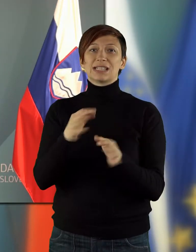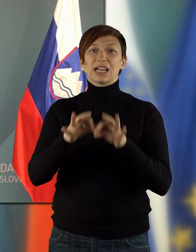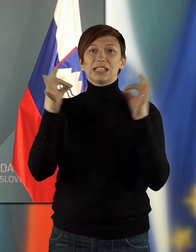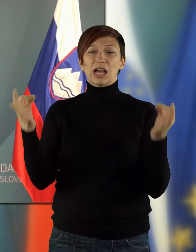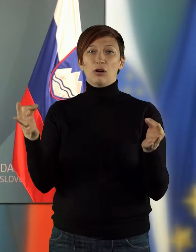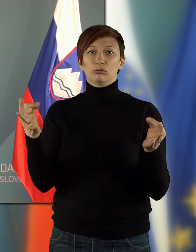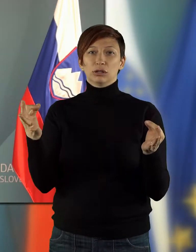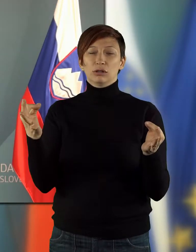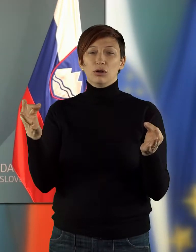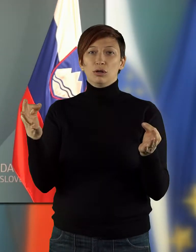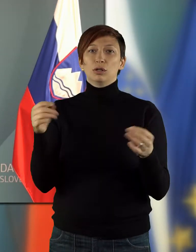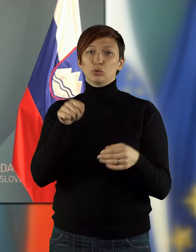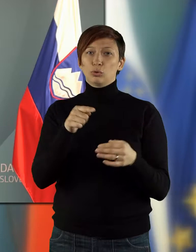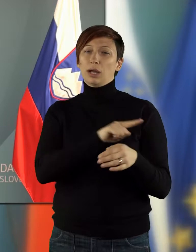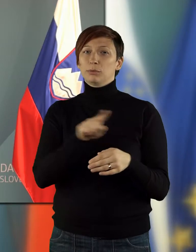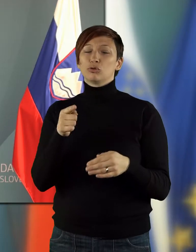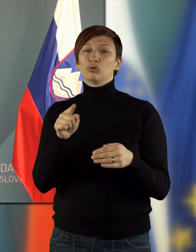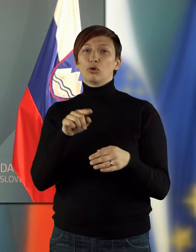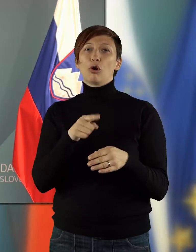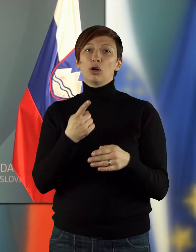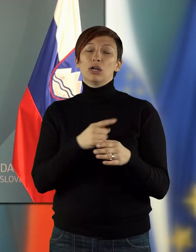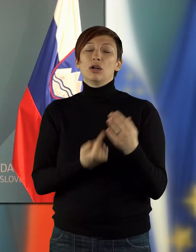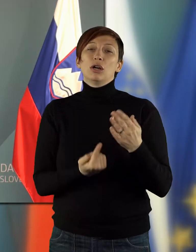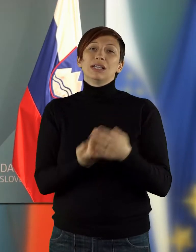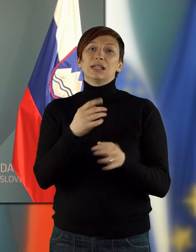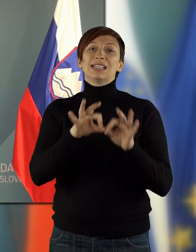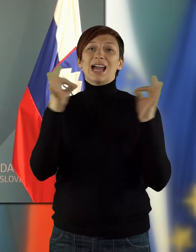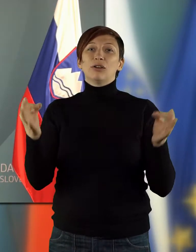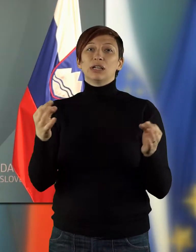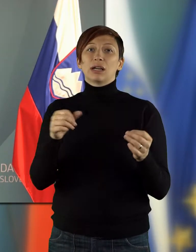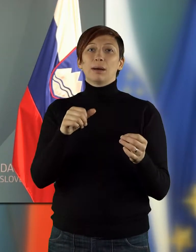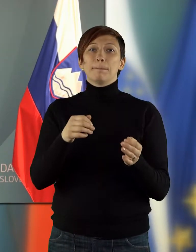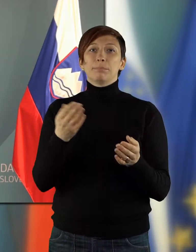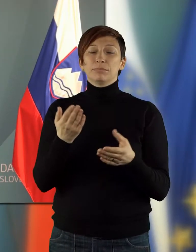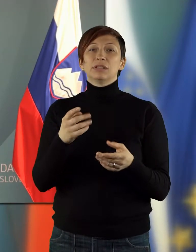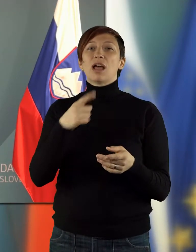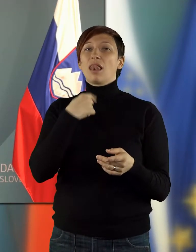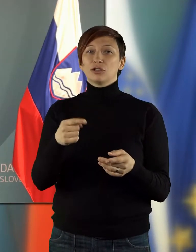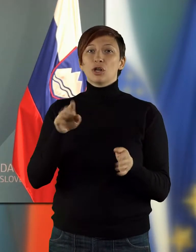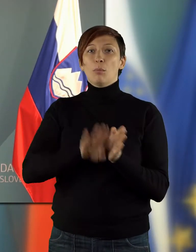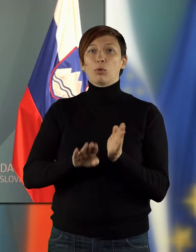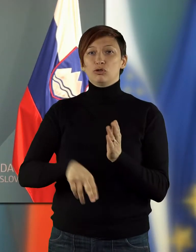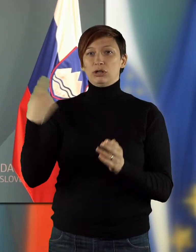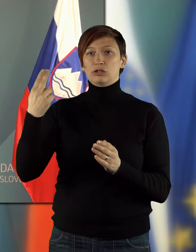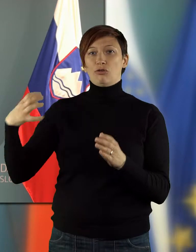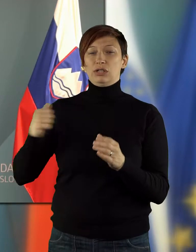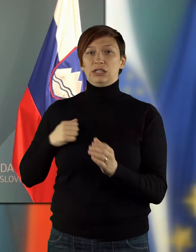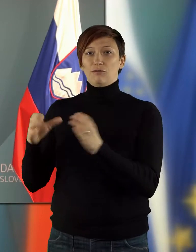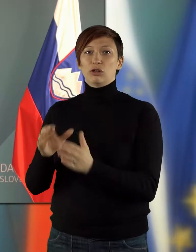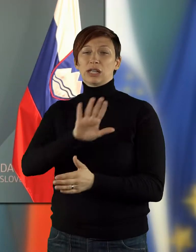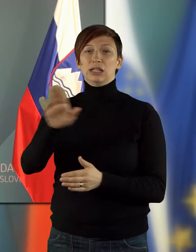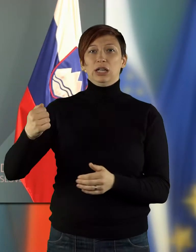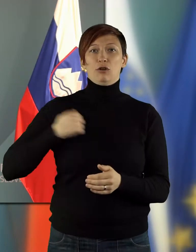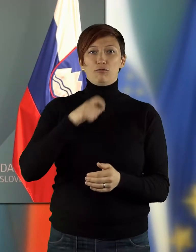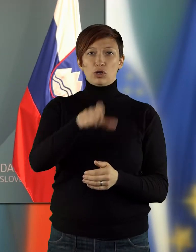za javno, do javnega, tukaj je prišlo do javnega in namernega samo poniženja slovenske vojske in